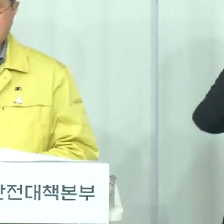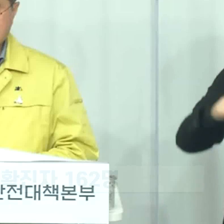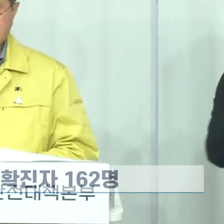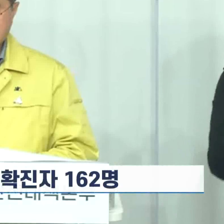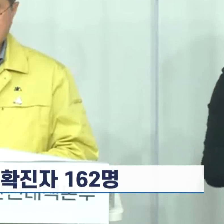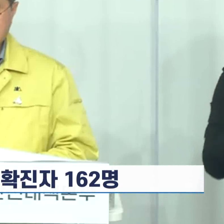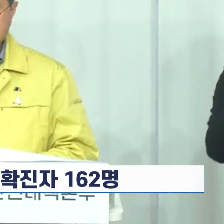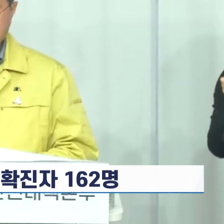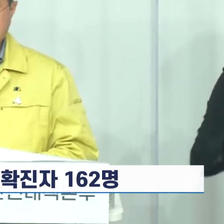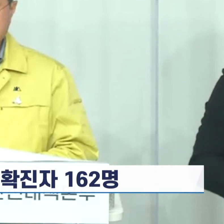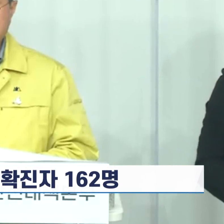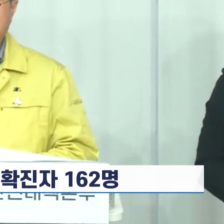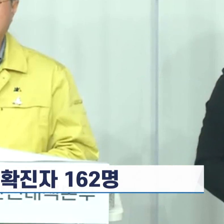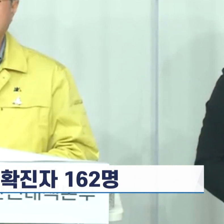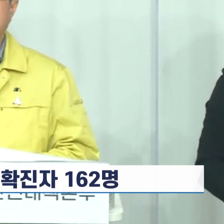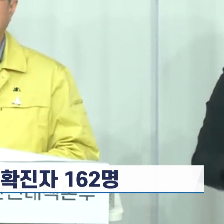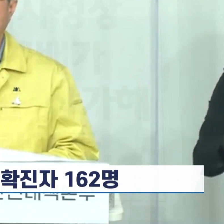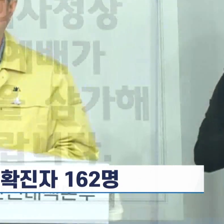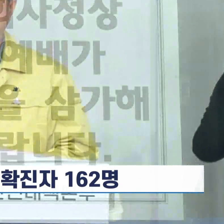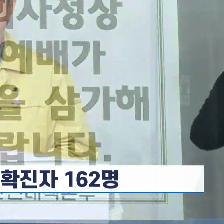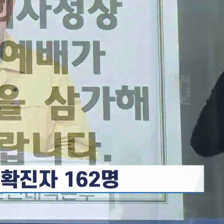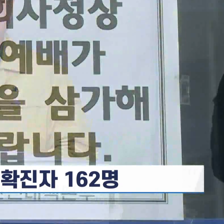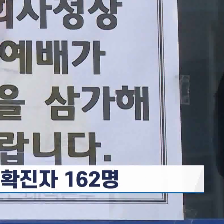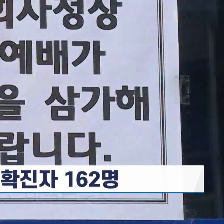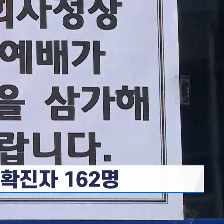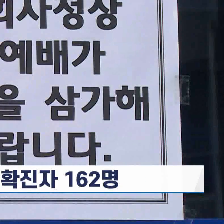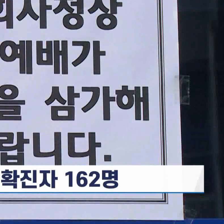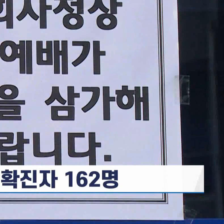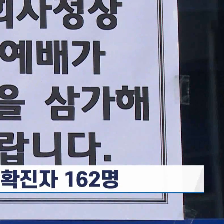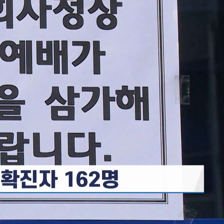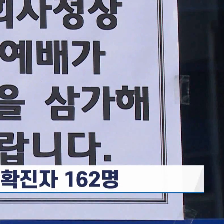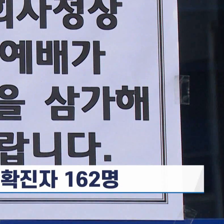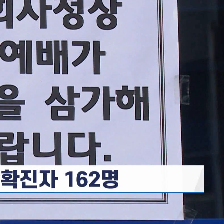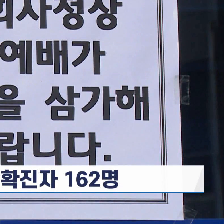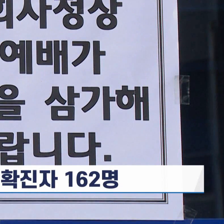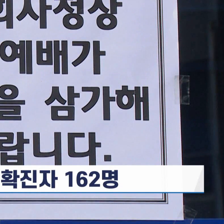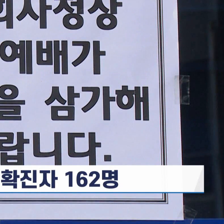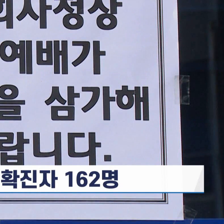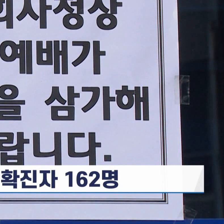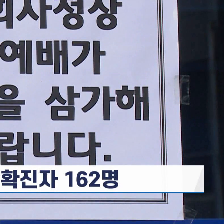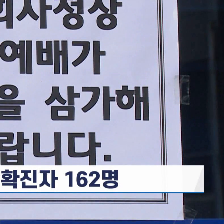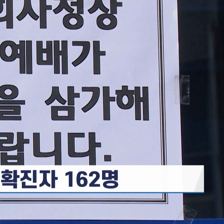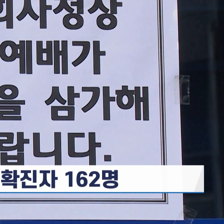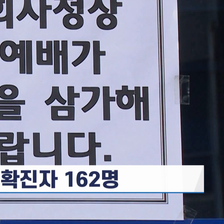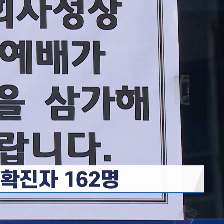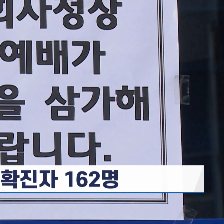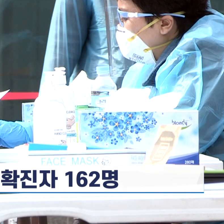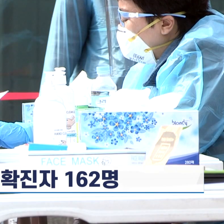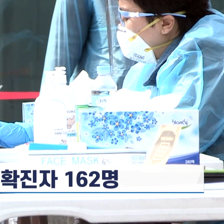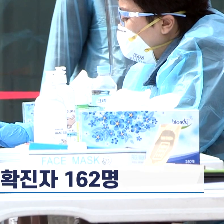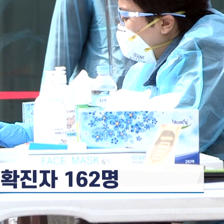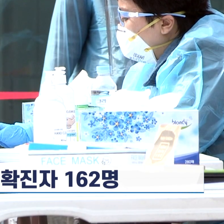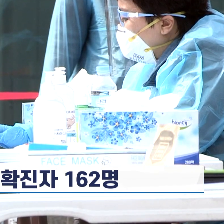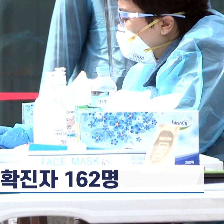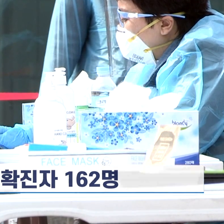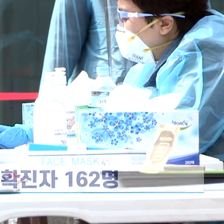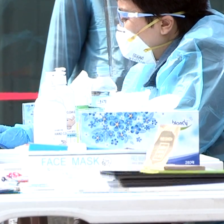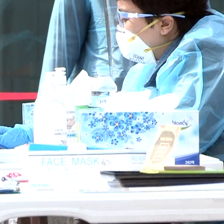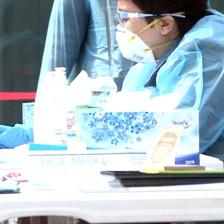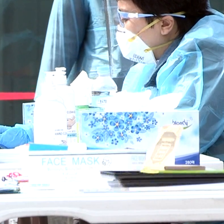방역당국은 6일 기준 대구와 경북 지역에서 162명의 교회 관련 누적 확진자가 발생했다고